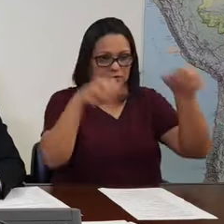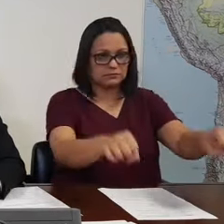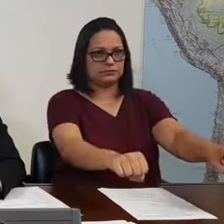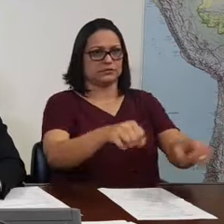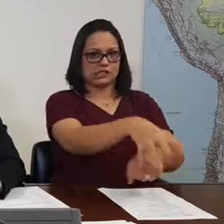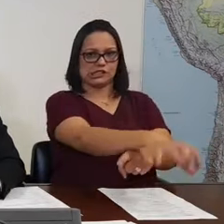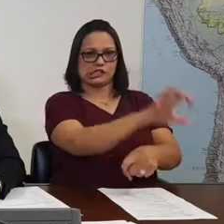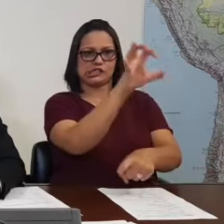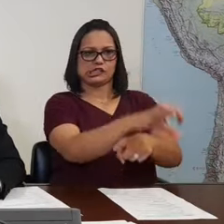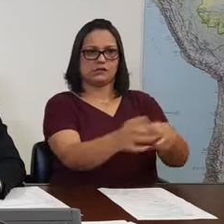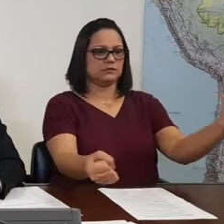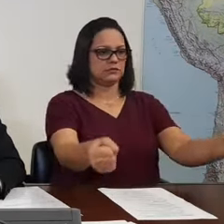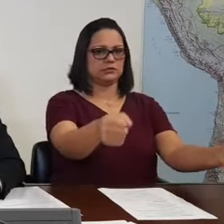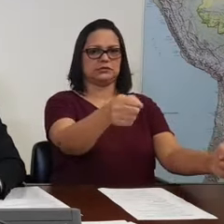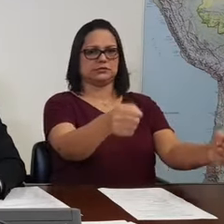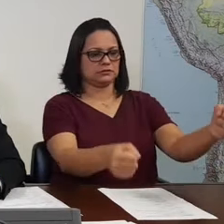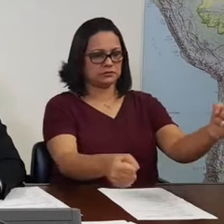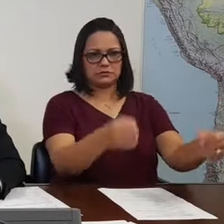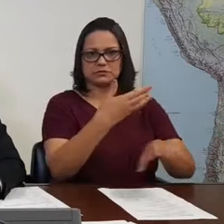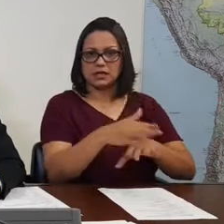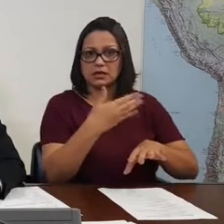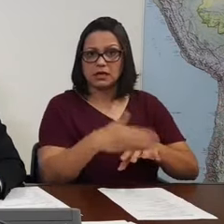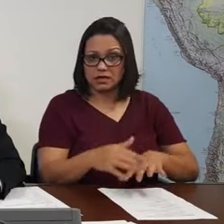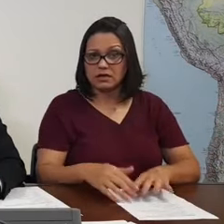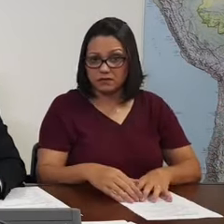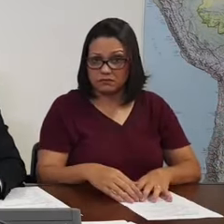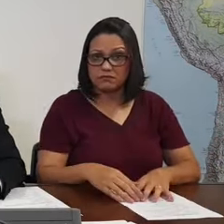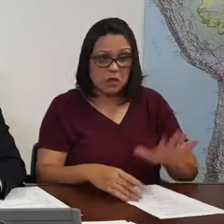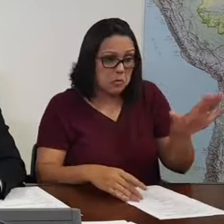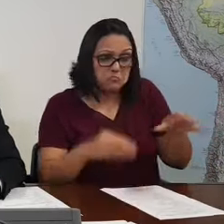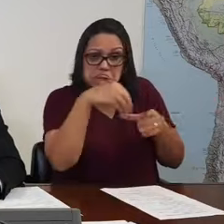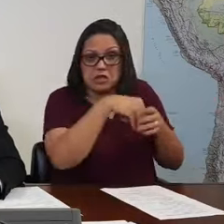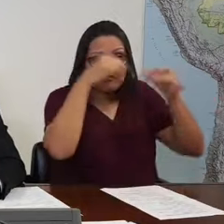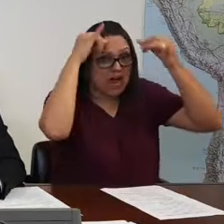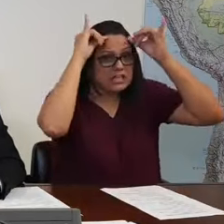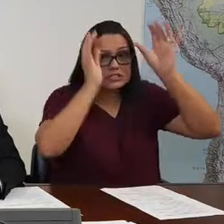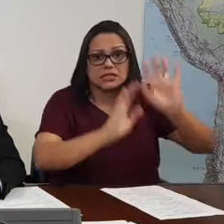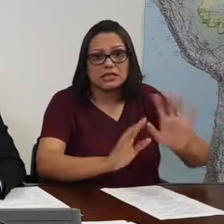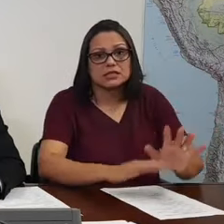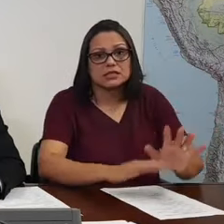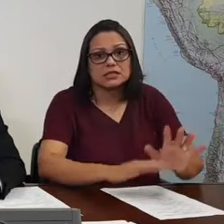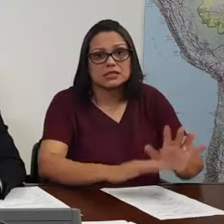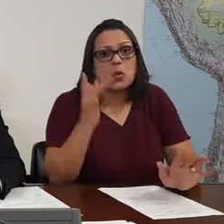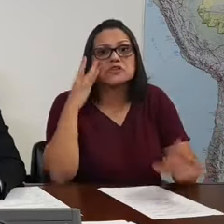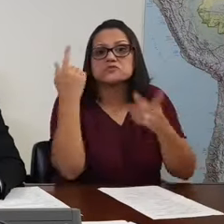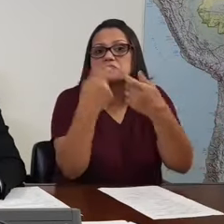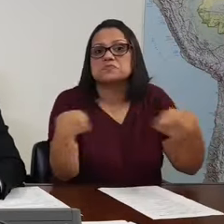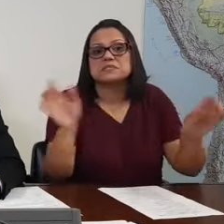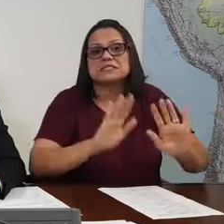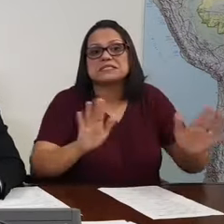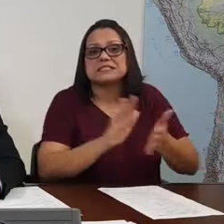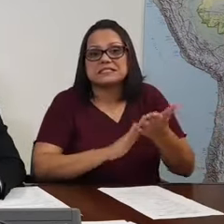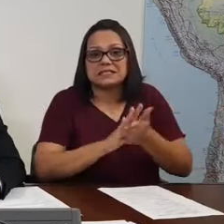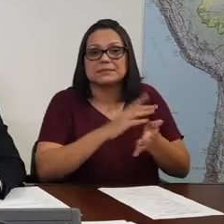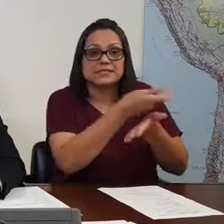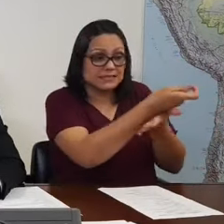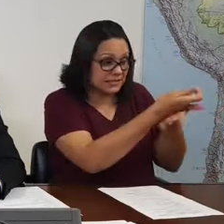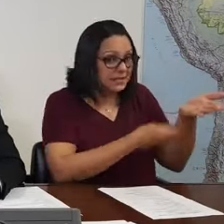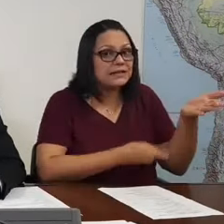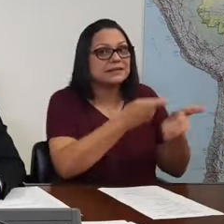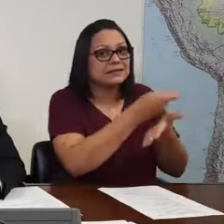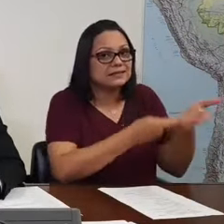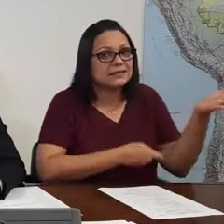Paulista, na fazenda Quilongose. Eu acho mais ainda, né? Eu acho que nem devia que ter exame de nada, tá? Uma parte escrita apenas,